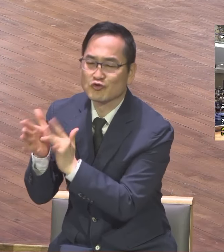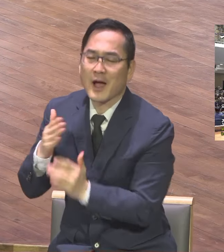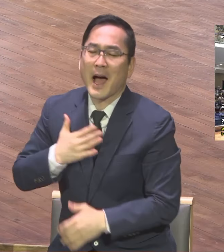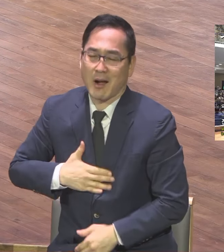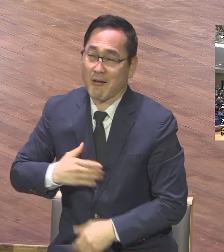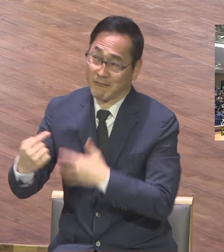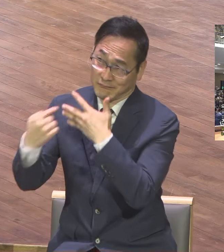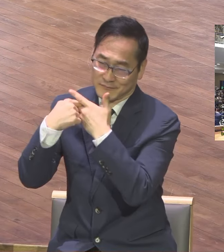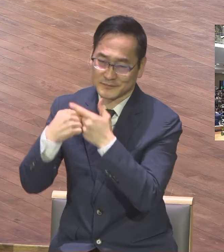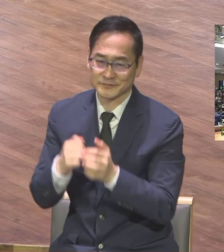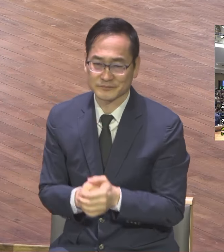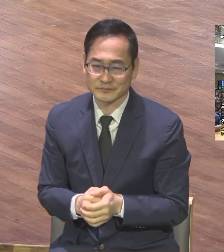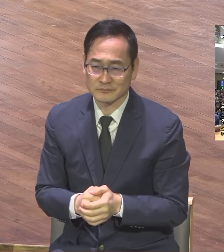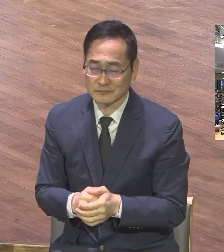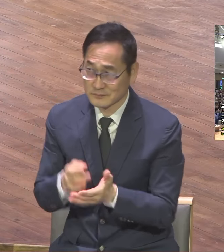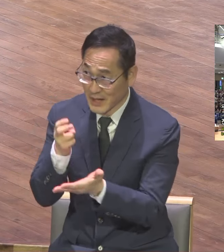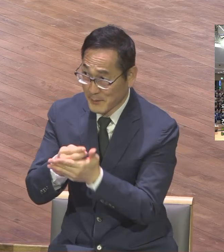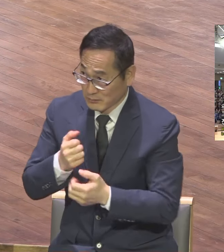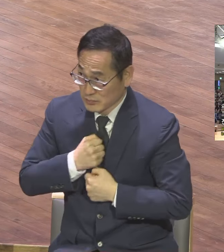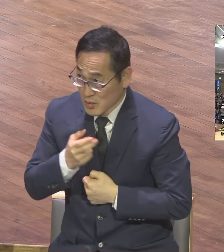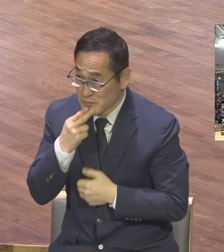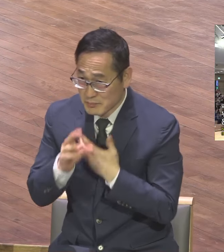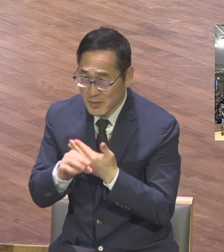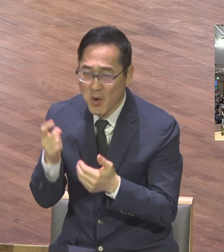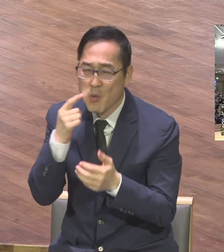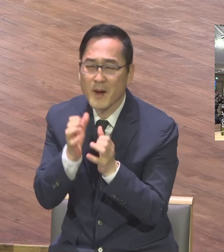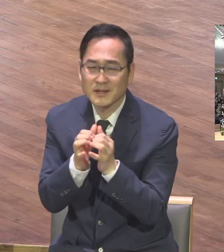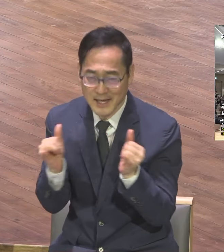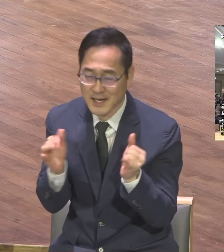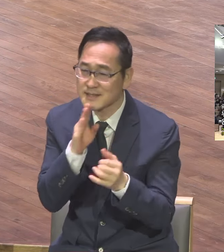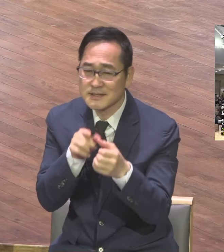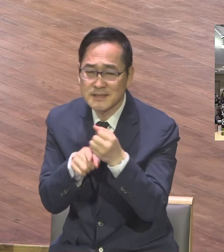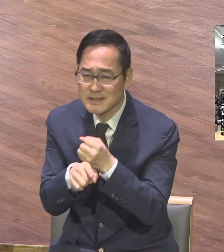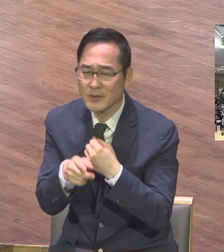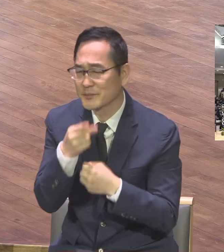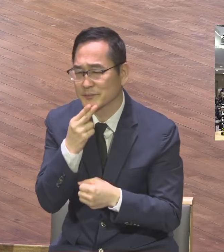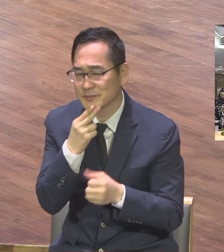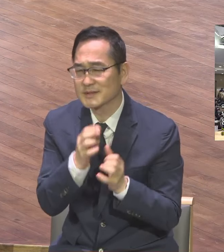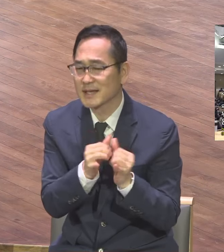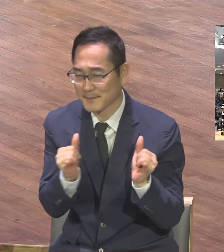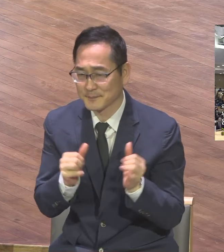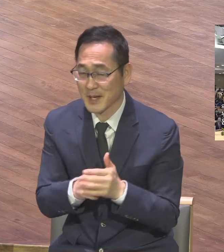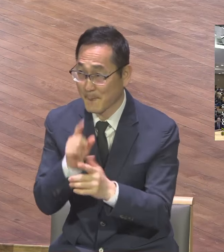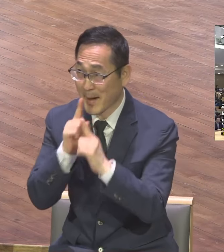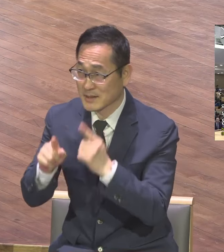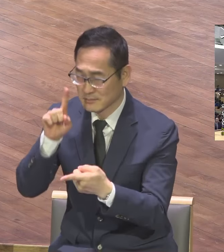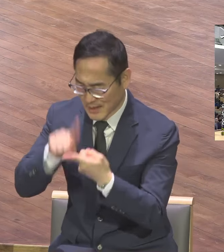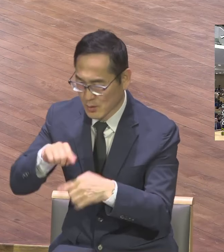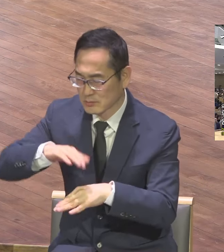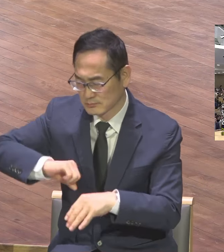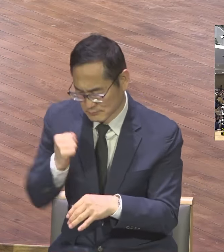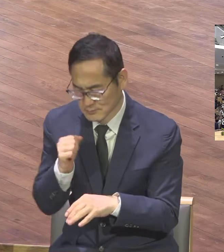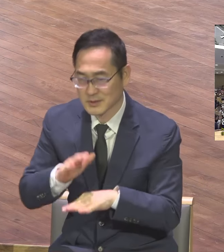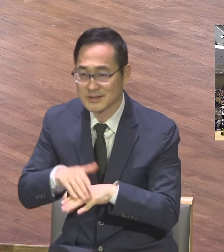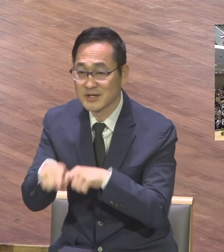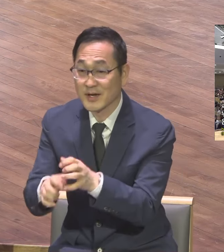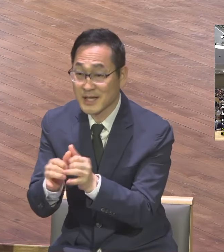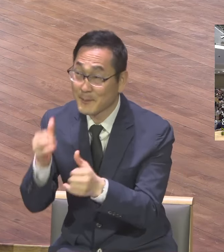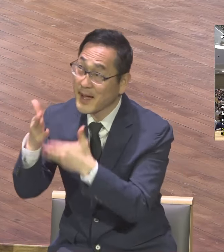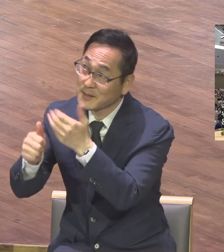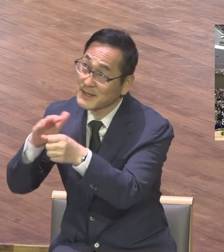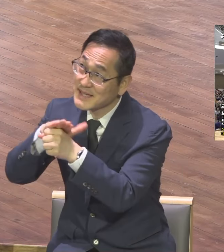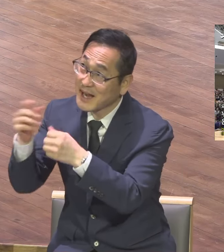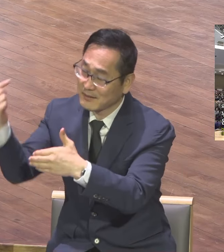자는 거짓말하는 자요 진리가 그 속에 있지 아니하되, 누구든지 그의 말씀을 지키는 자는 하나님의 사랑이 참으로 그